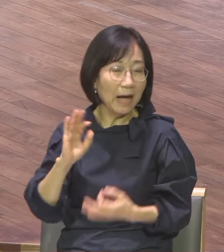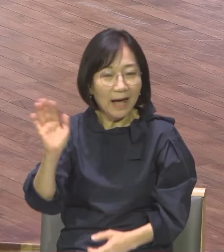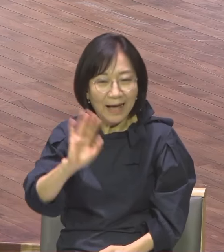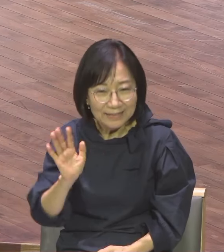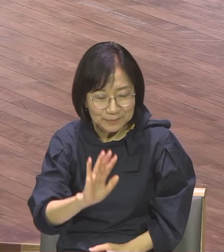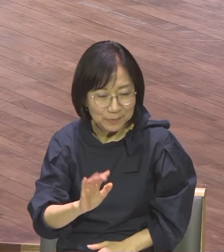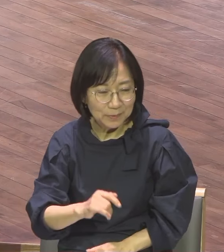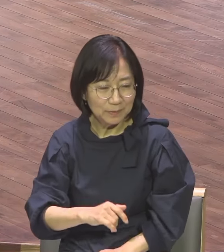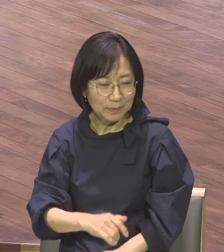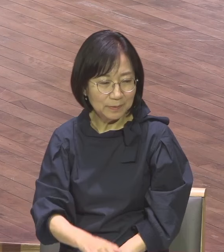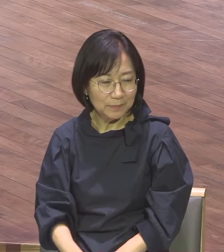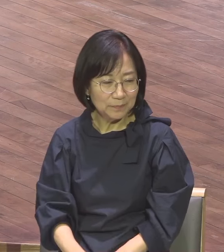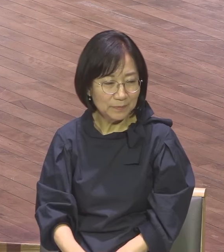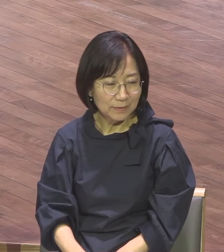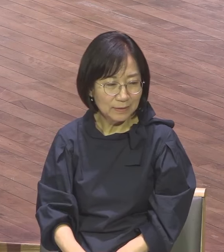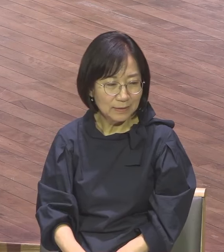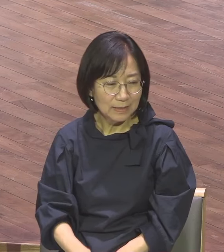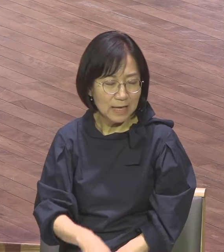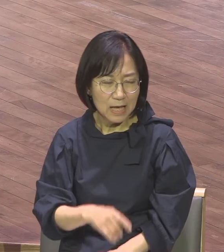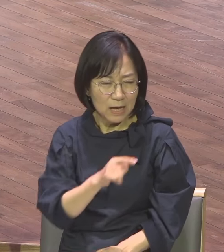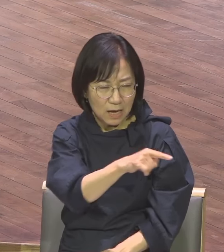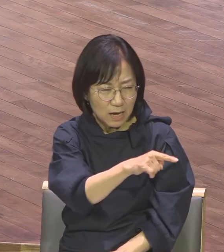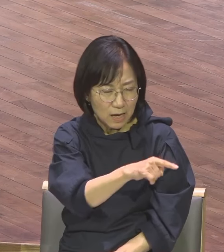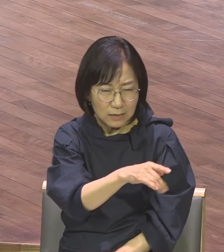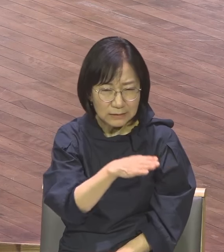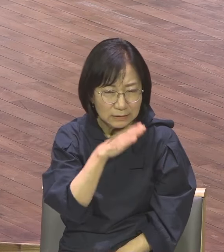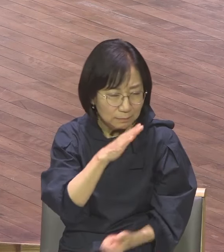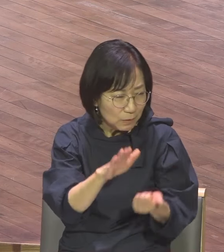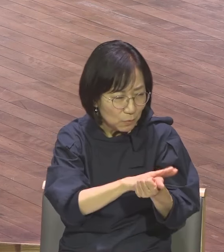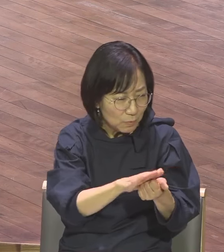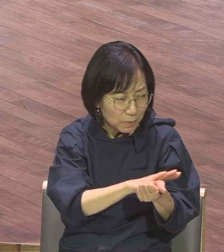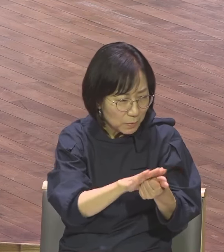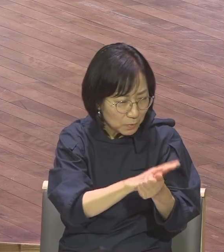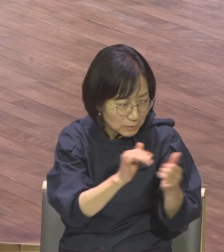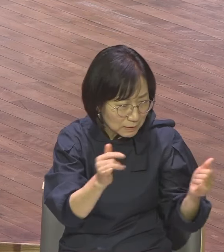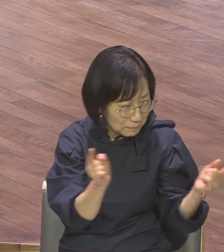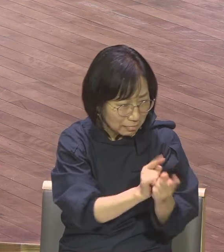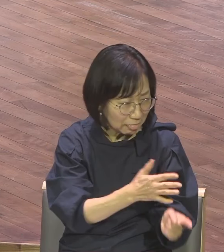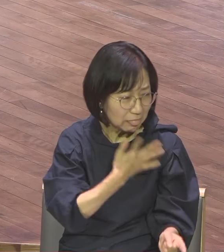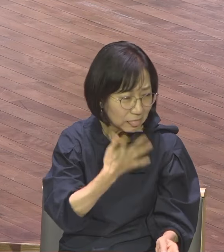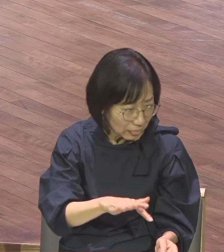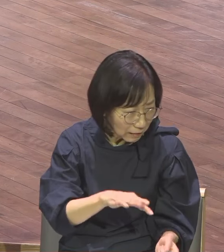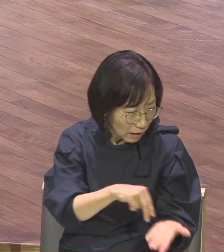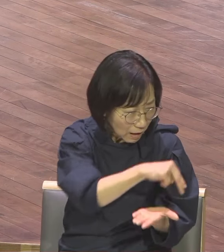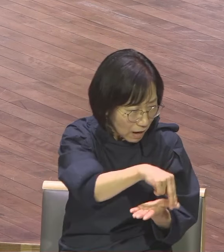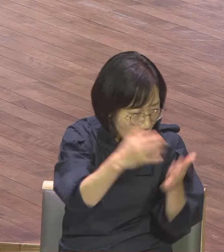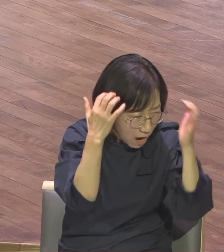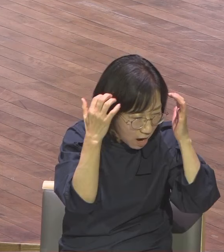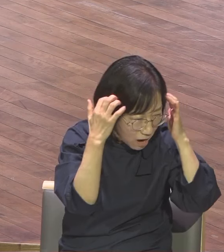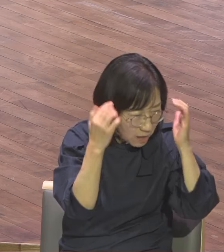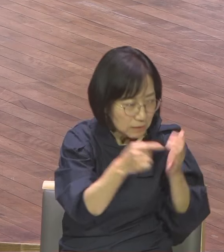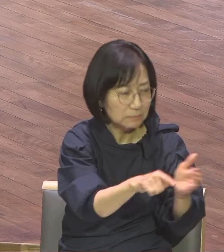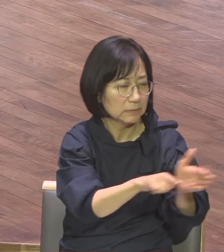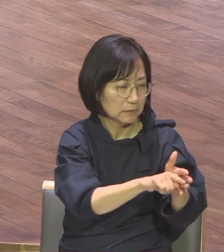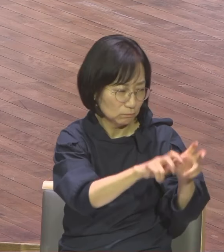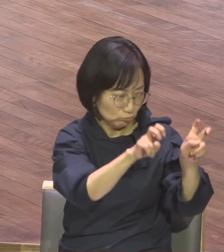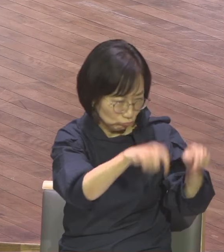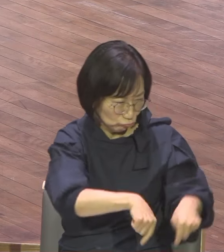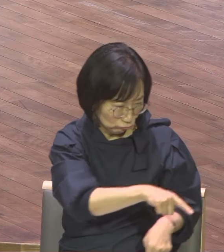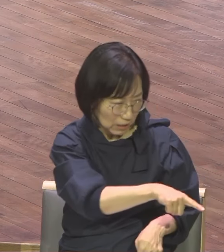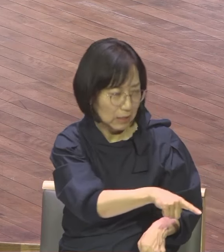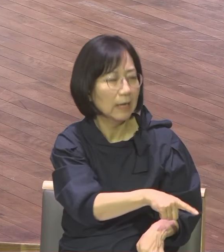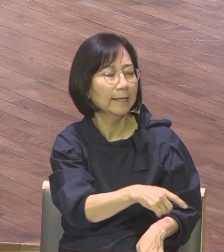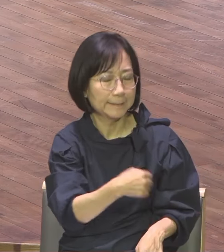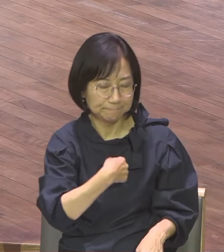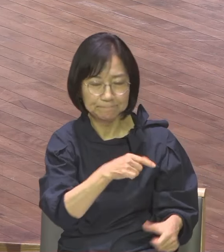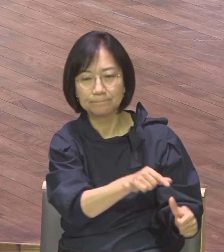참된 위로자 만나지 못해서 유리방황하고 있는 불신영혼들을 살리는 현장으로 가게 돼